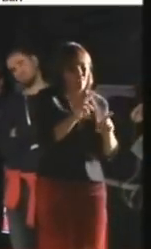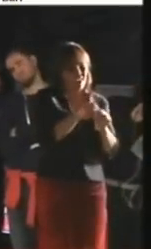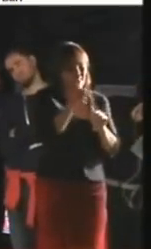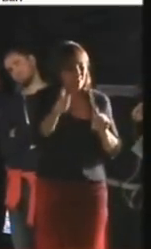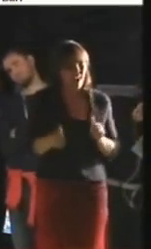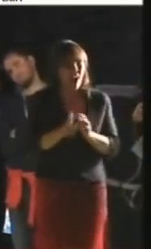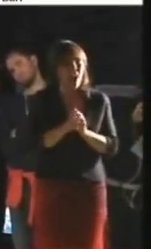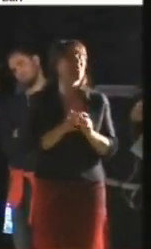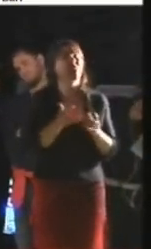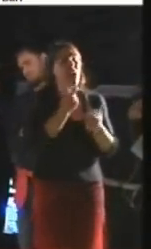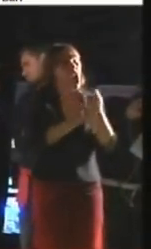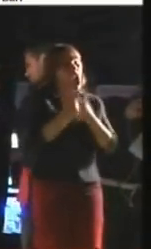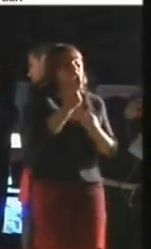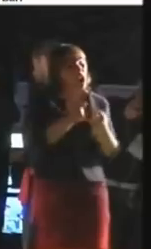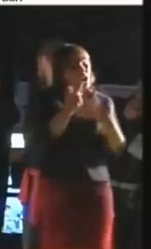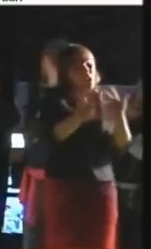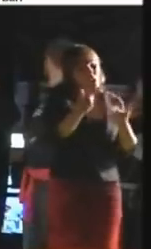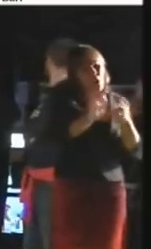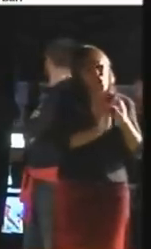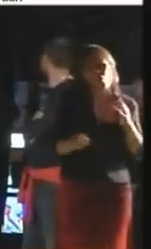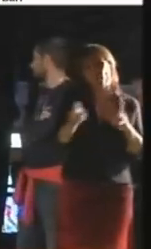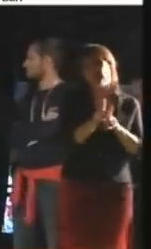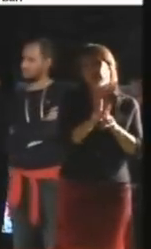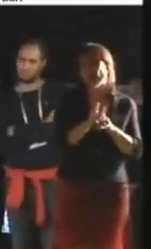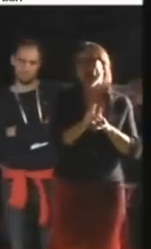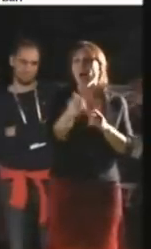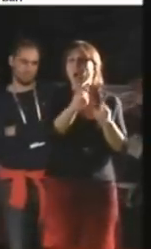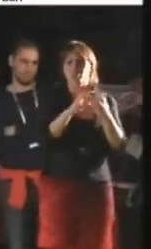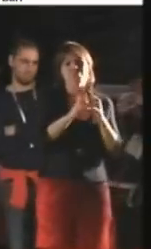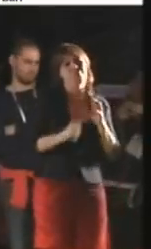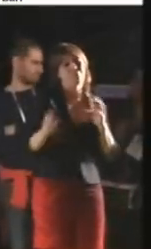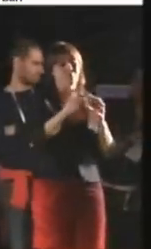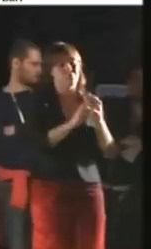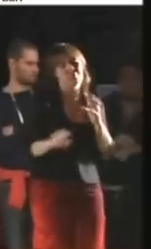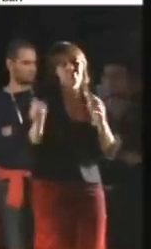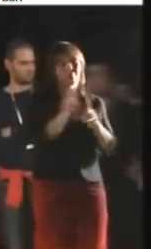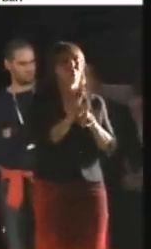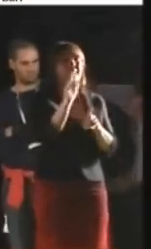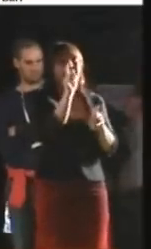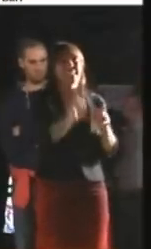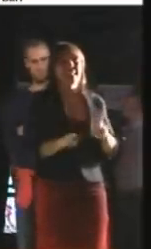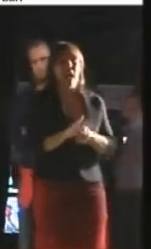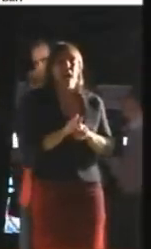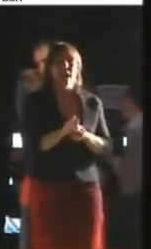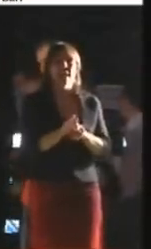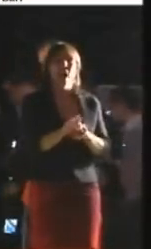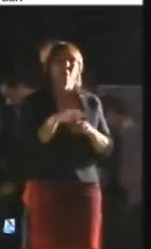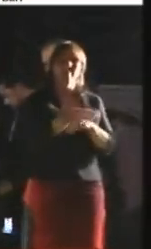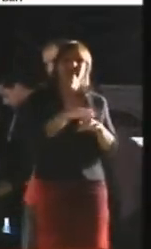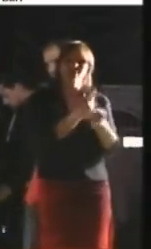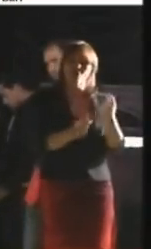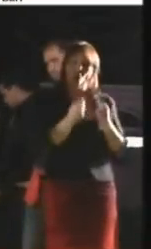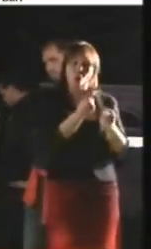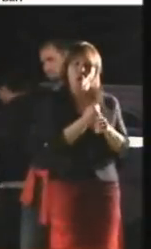20 anni che parlo di economia, è 20 anni che parlo di economia, ed è 20 anni che in Italia i ministri dell'economia sono